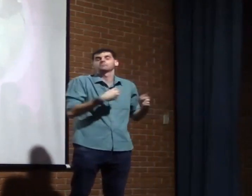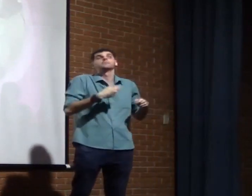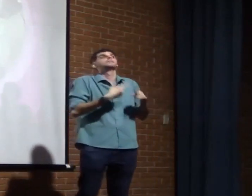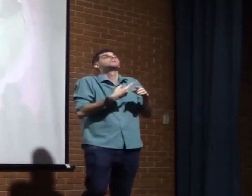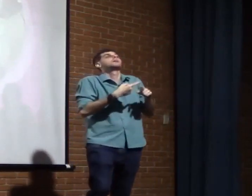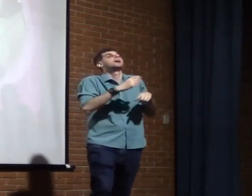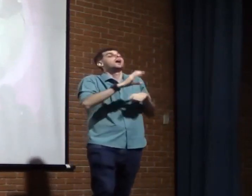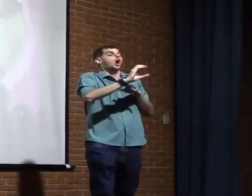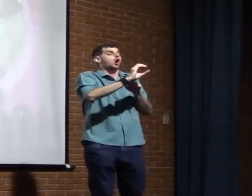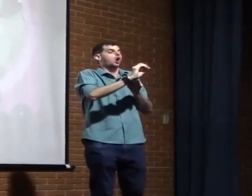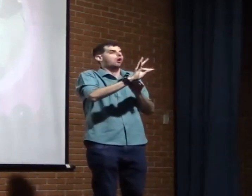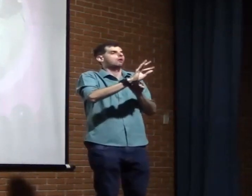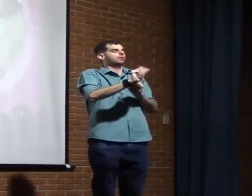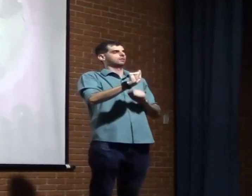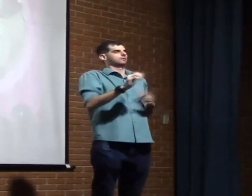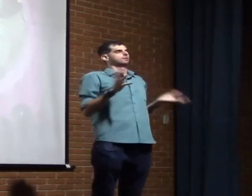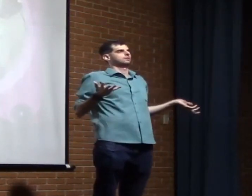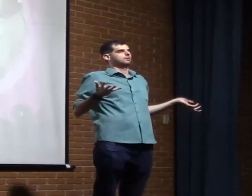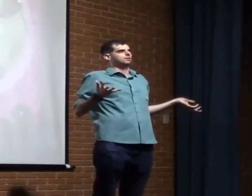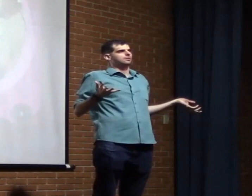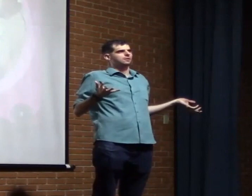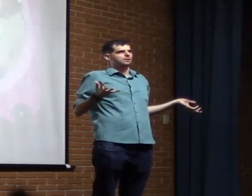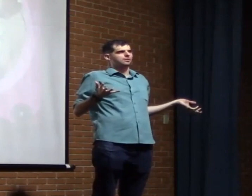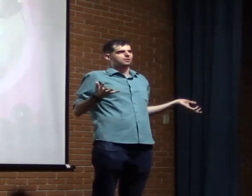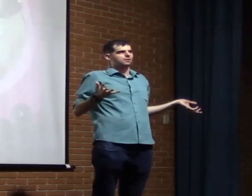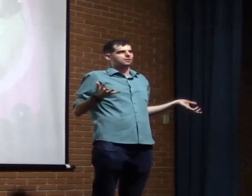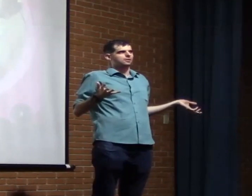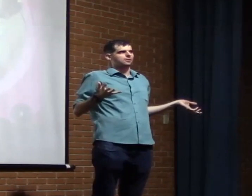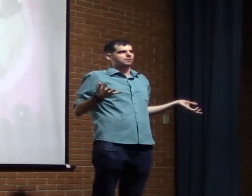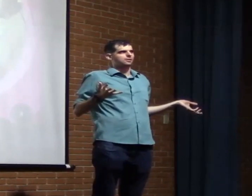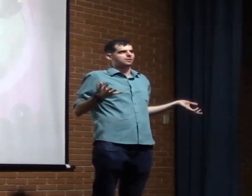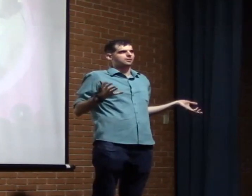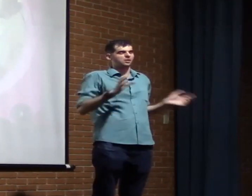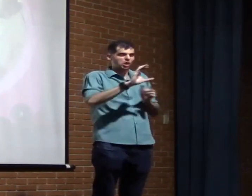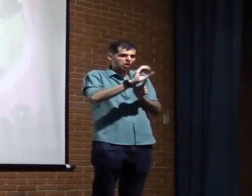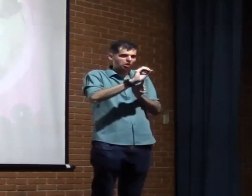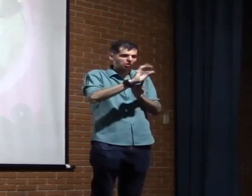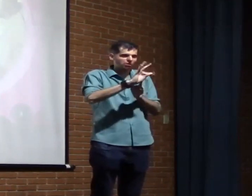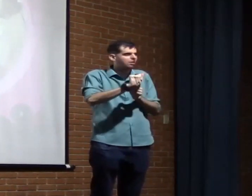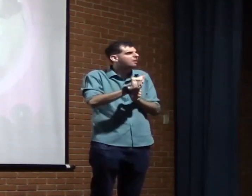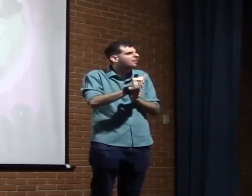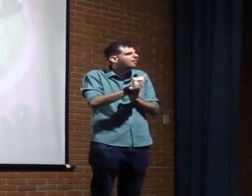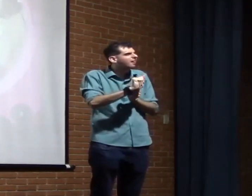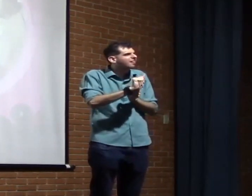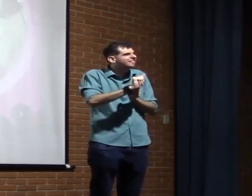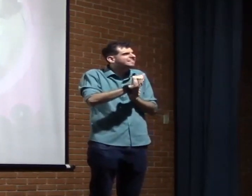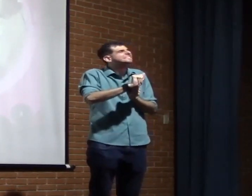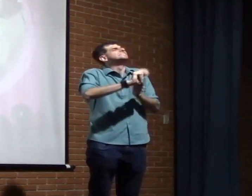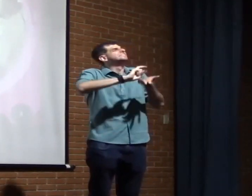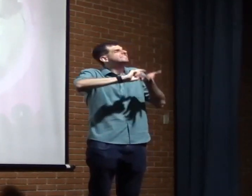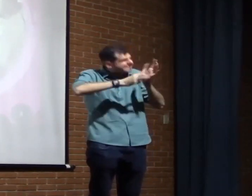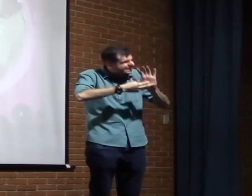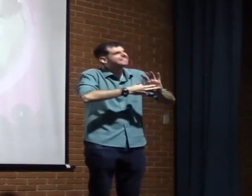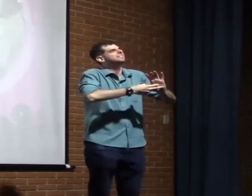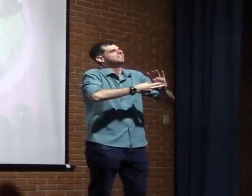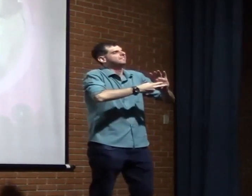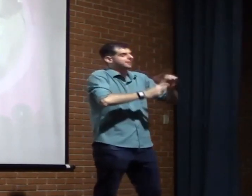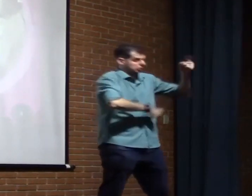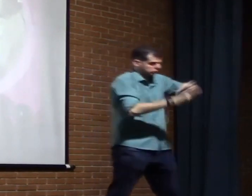comunicação. Aí pensa, tudo bem, ele passou, o surdo passou. Mas na verdade é só para cumprimento de cota. E